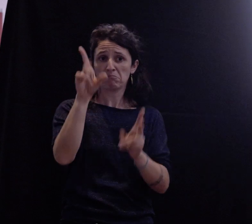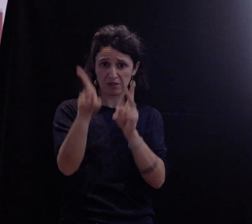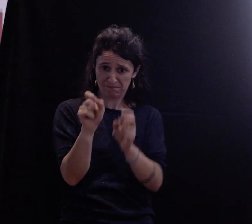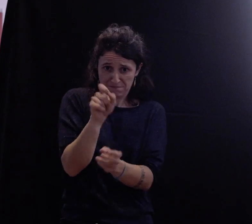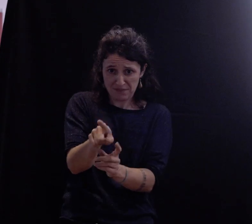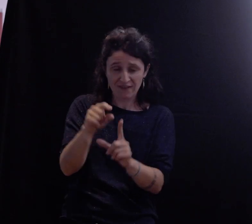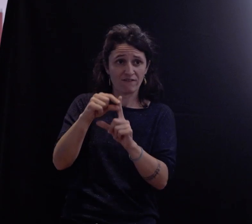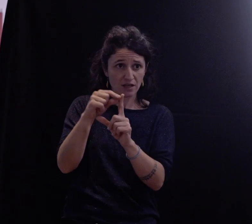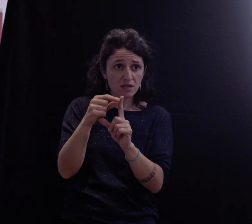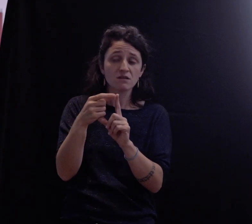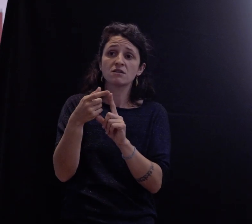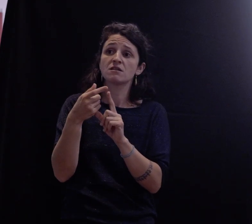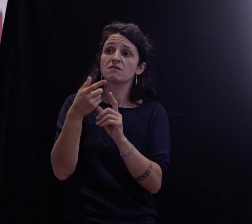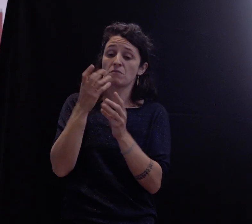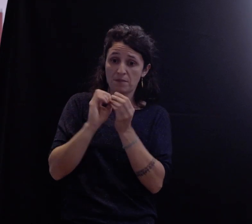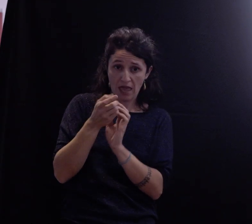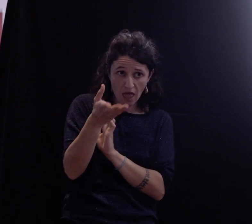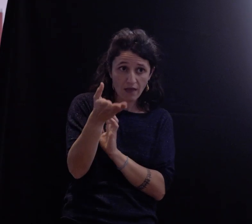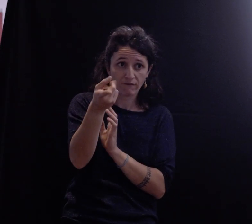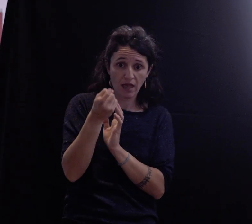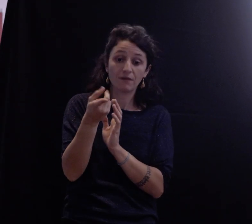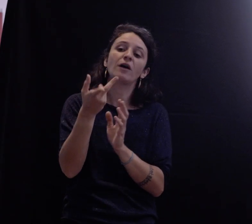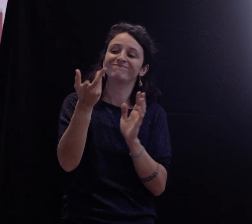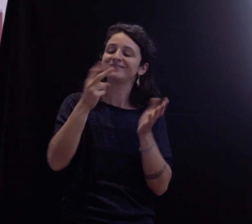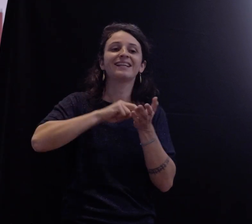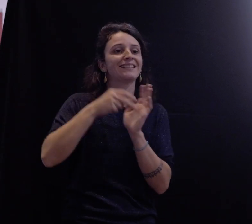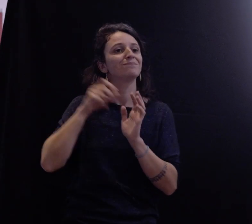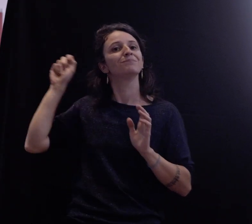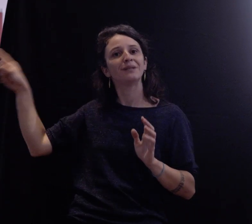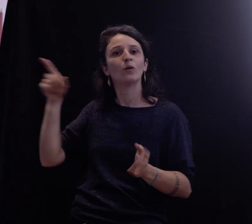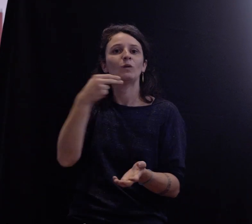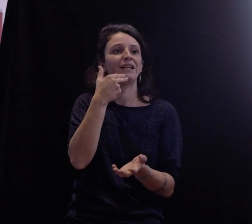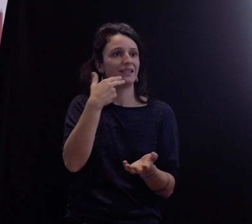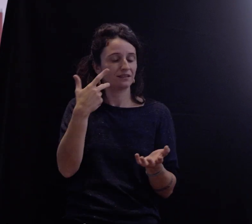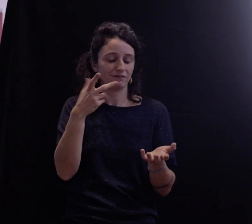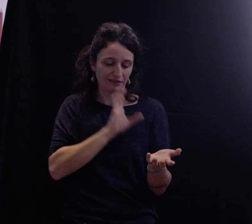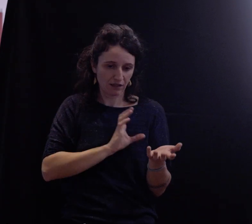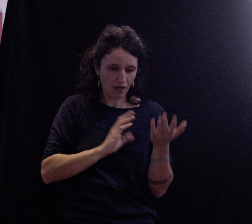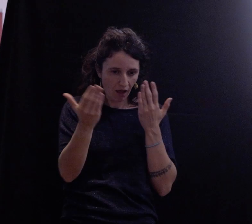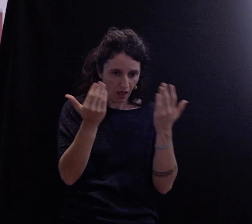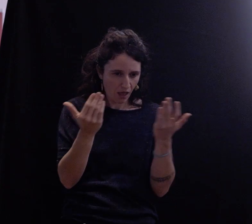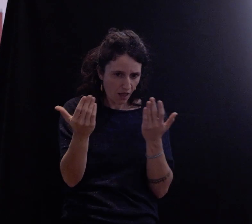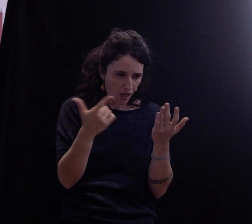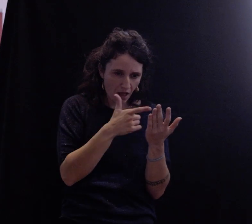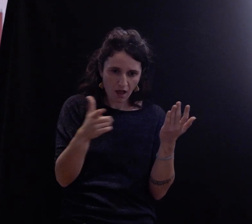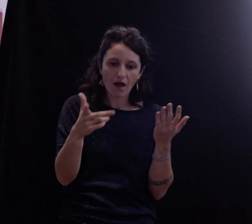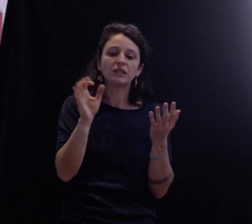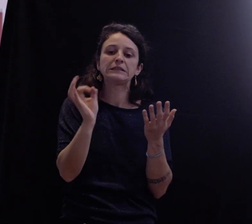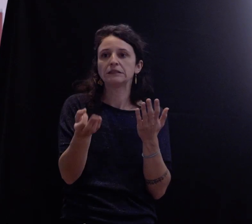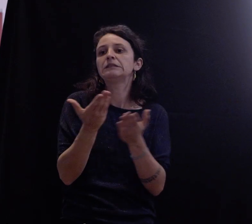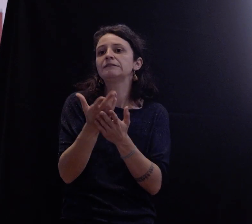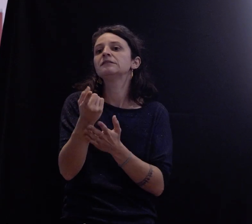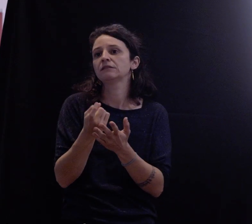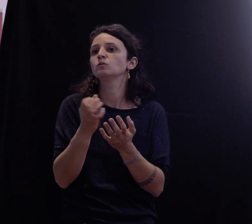l'absence de fonctionnement de ce gène-là, on va avoir cette technique pour nous aider à interpréter et à savoir si ce qu'on a trouvé, c'est bien ça l'explication ou pas.